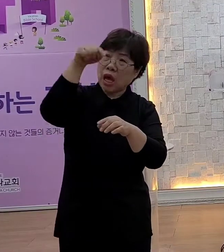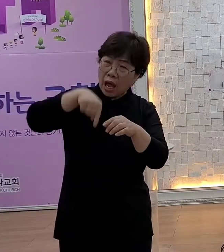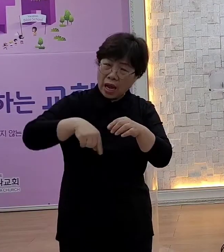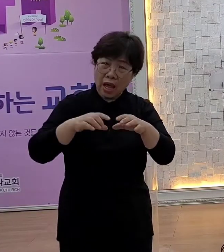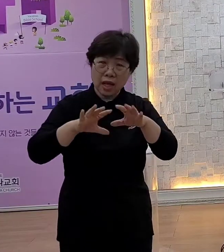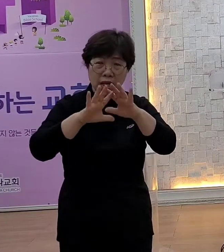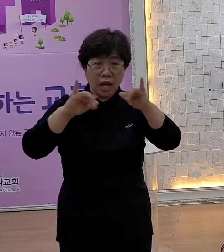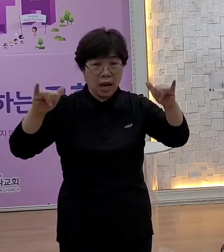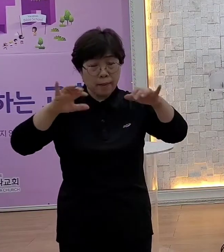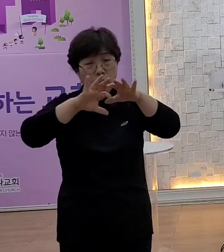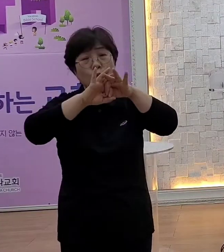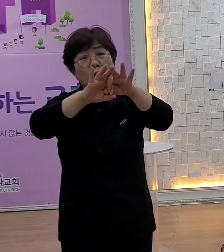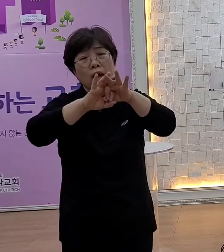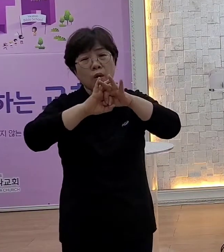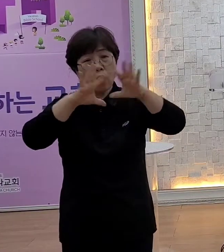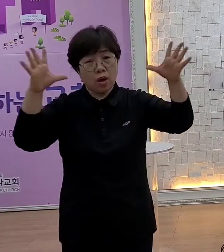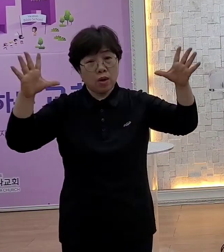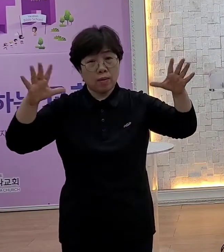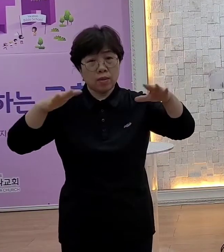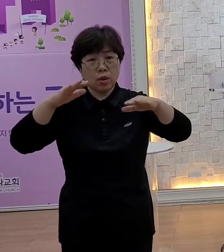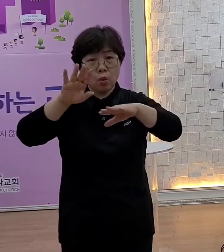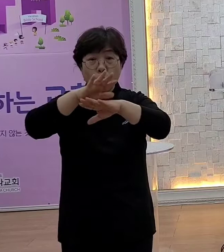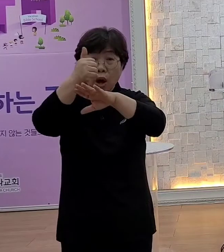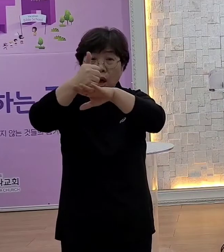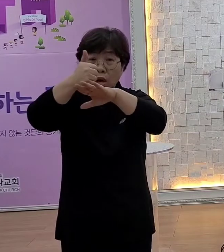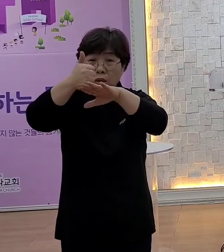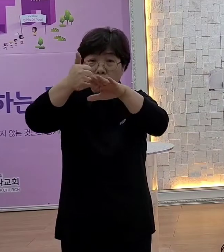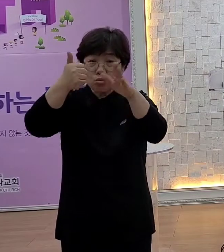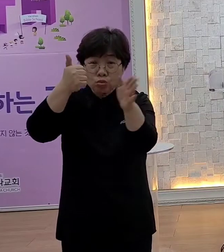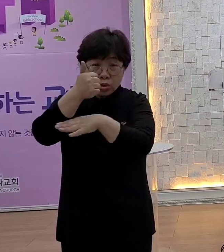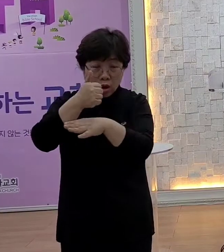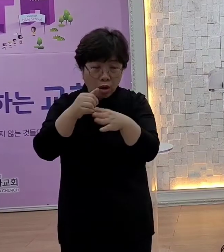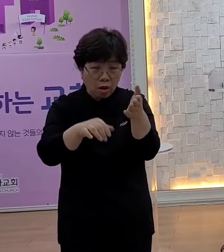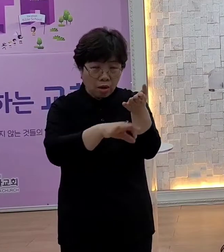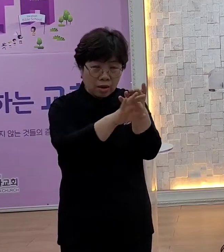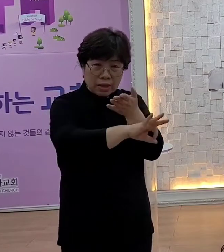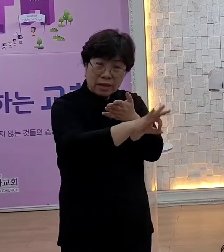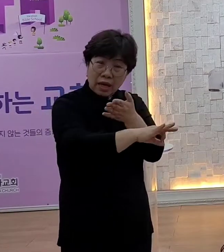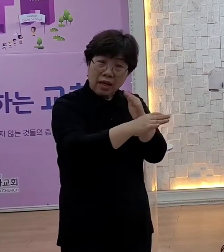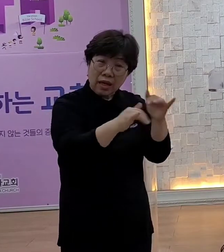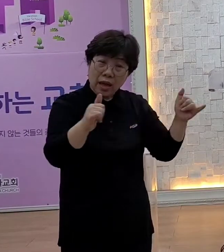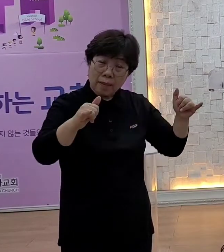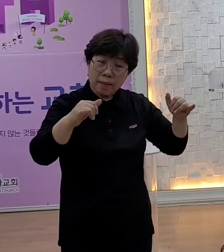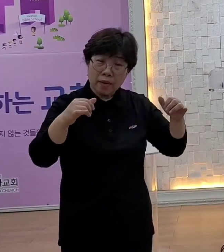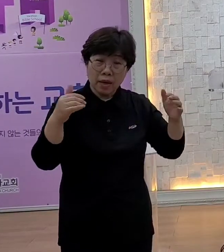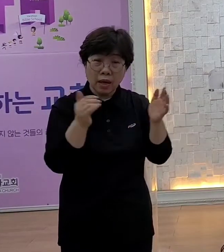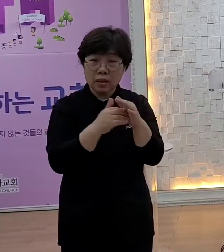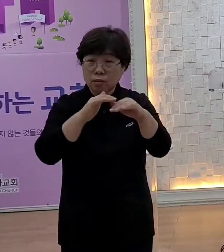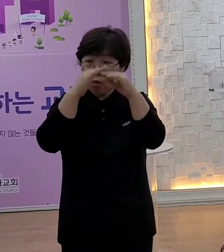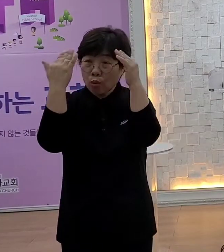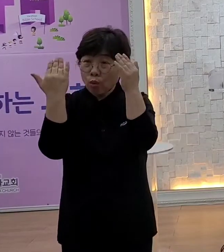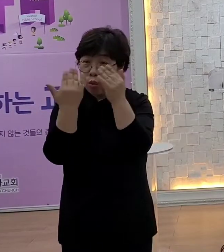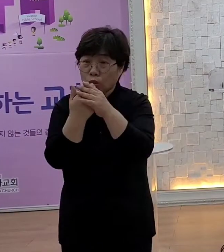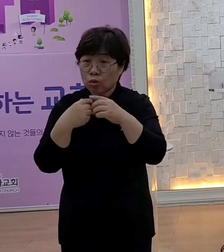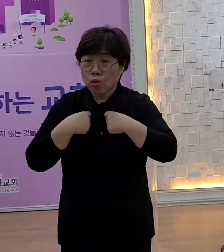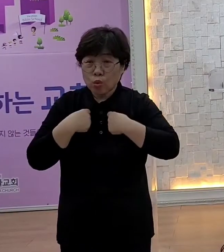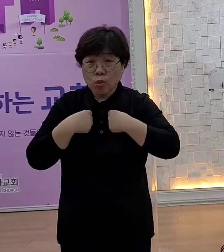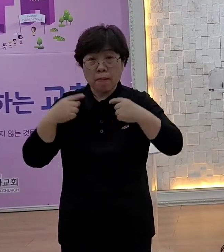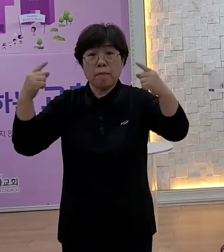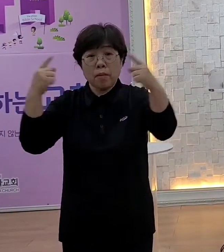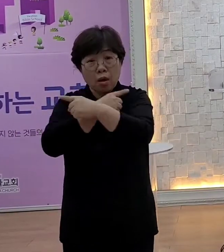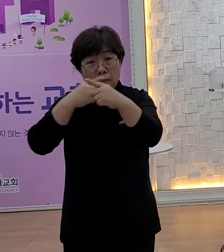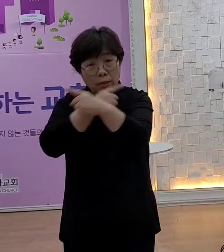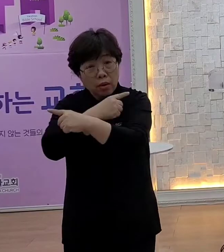막론하고 가장 높은 그 왕에서부터 가장 천한 평민에까지 전부 다 온 백성이 다